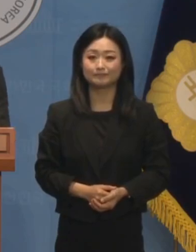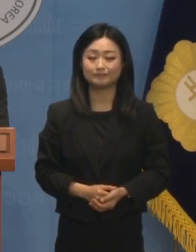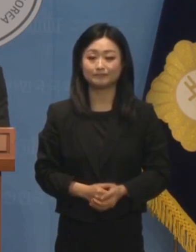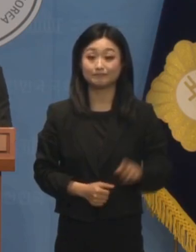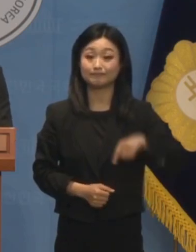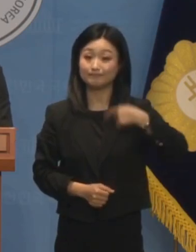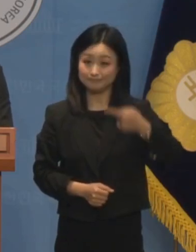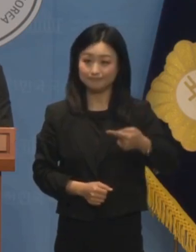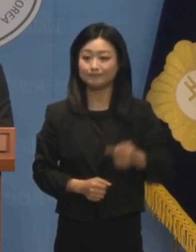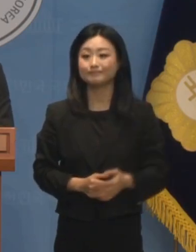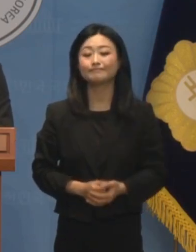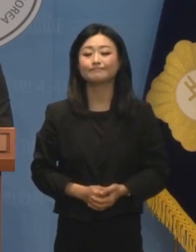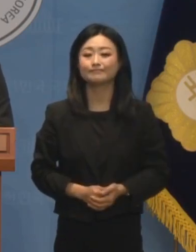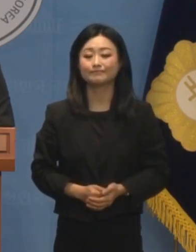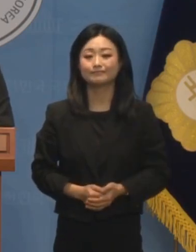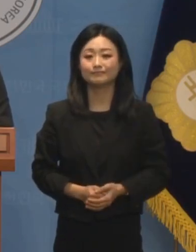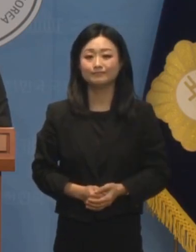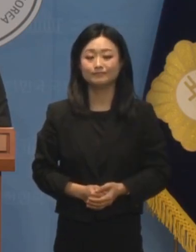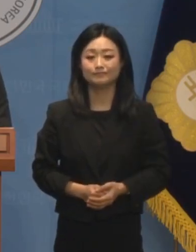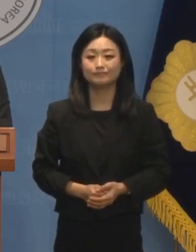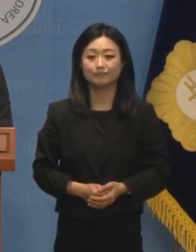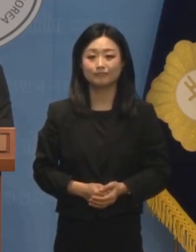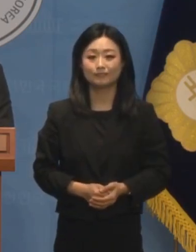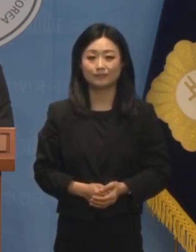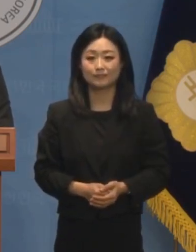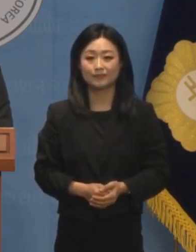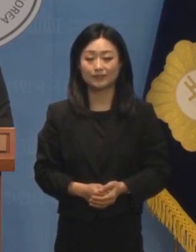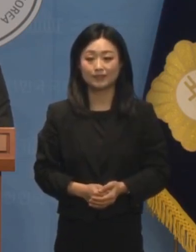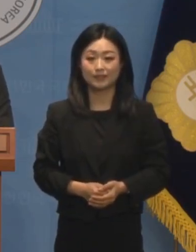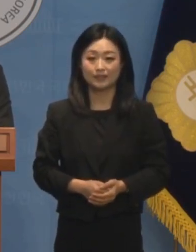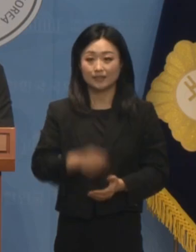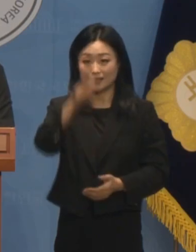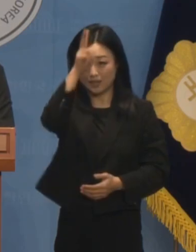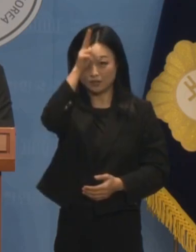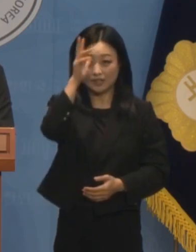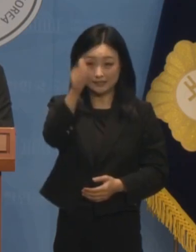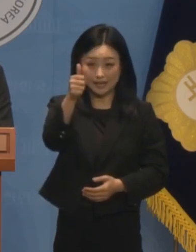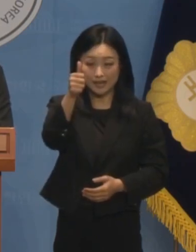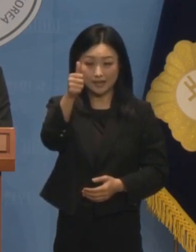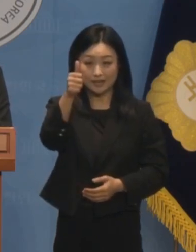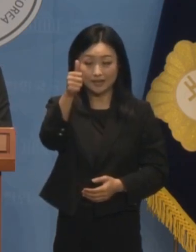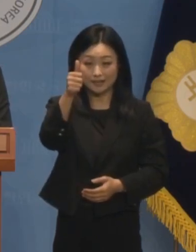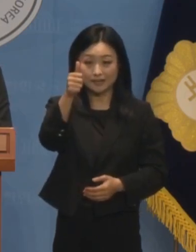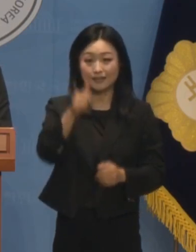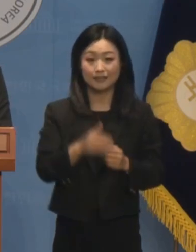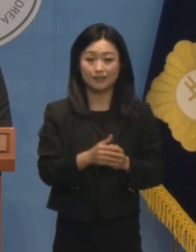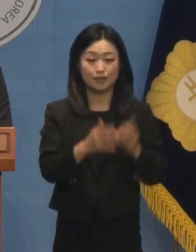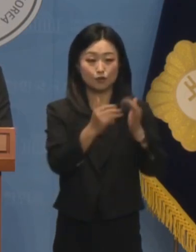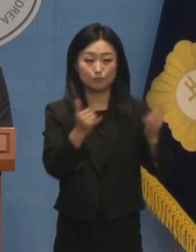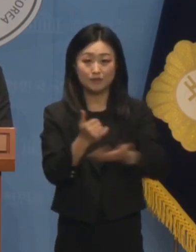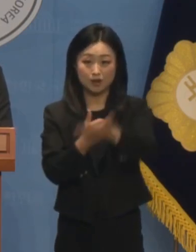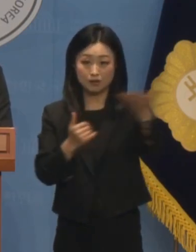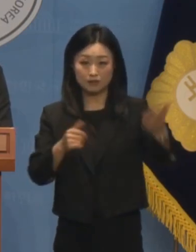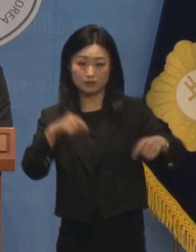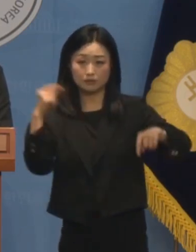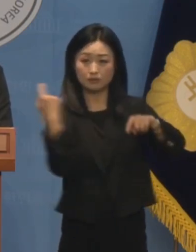두 번째입니다. 주인에게 몽둥이를 든 조지오 경찰청장, 즉각